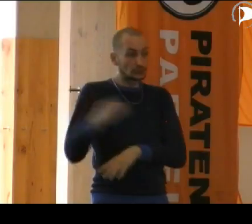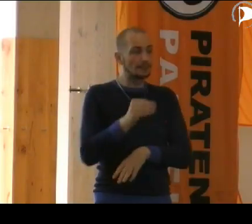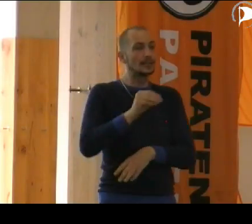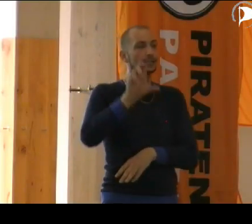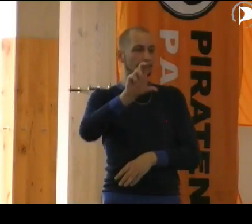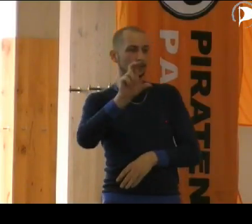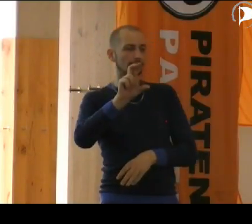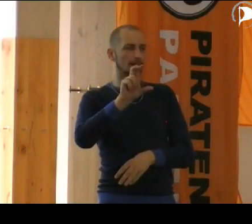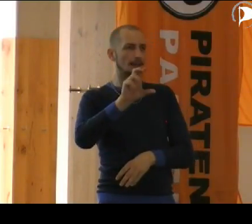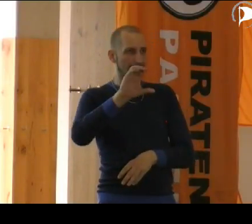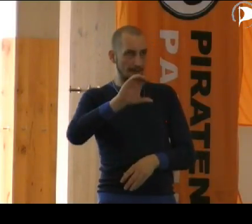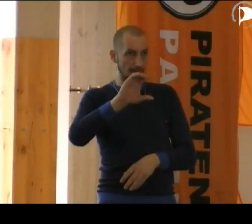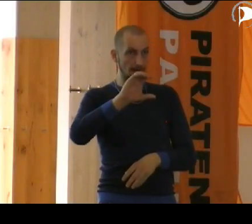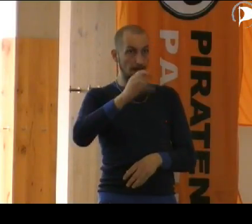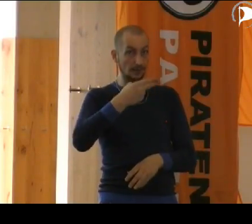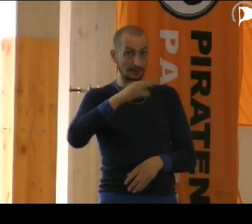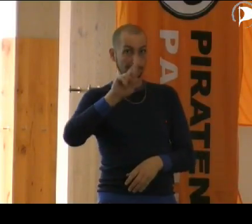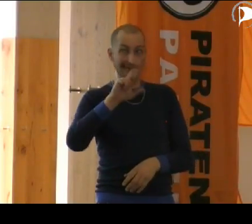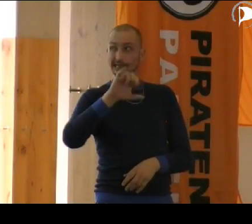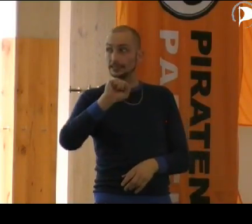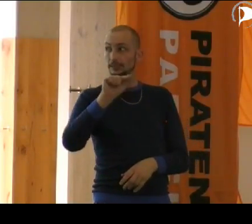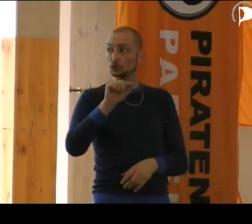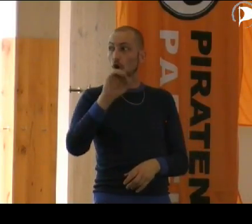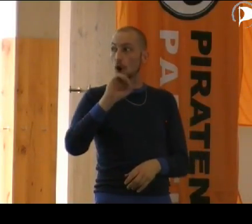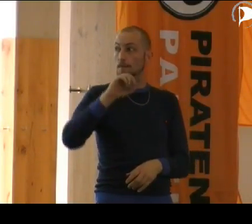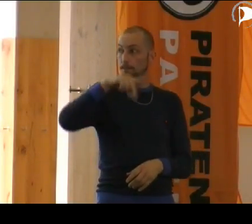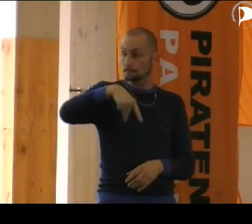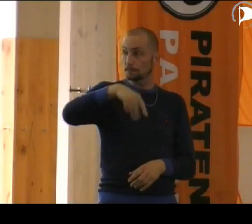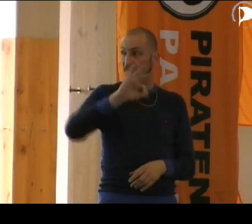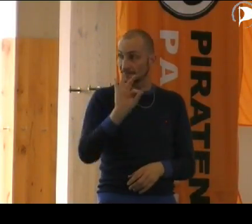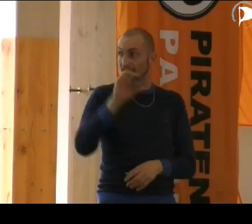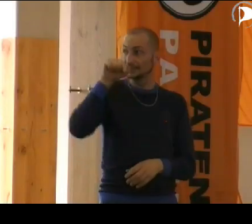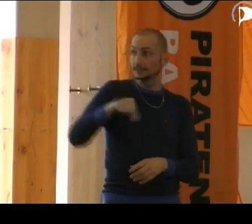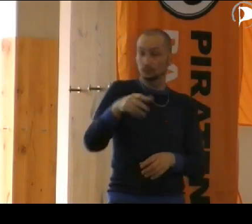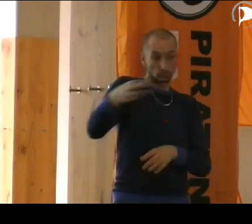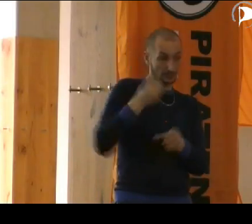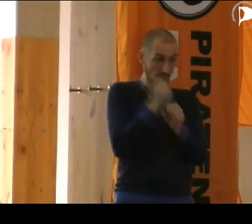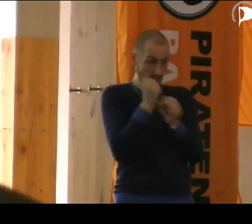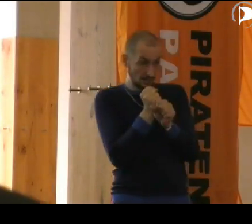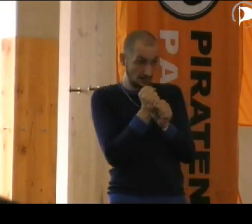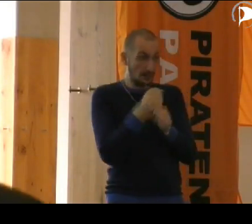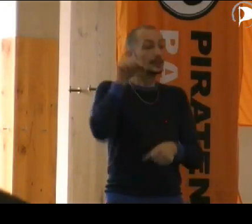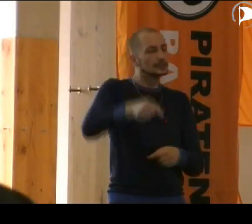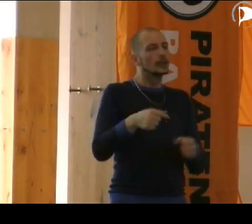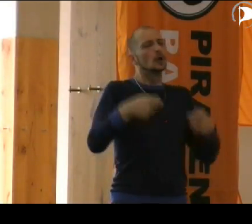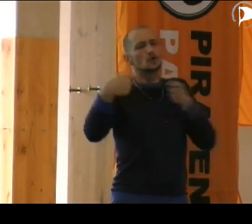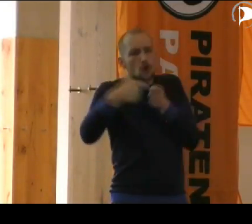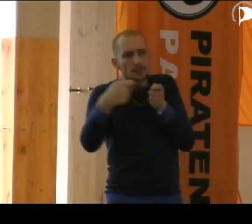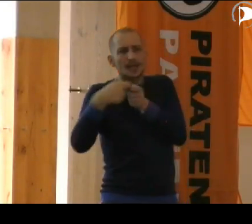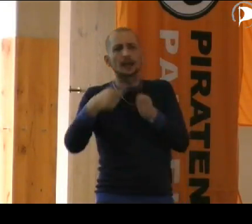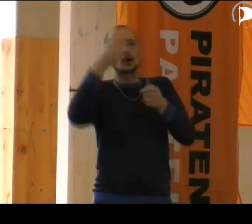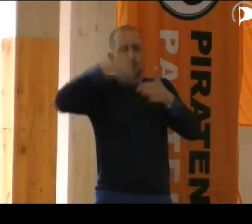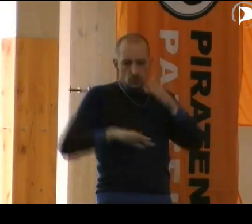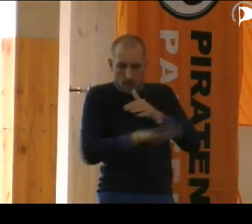schönefeld den auftrag dafür auch schatzmeister zeichnet nicht begleitet solche kontakte die unsere